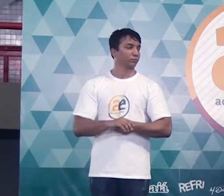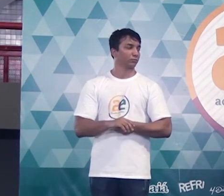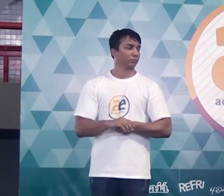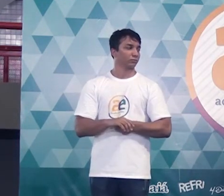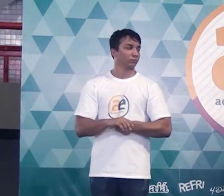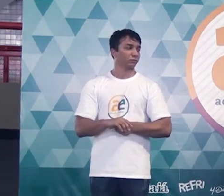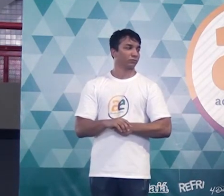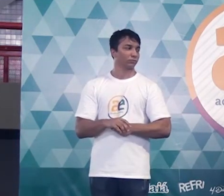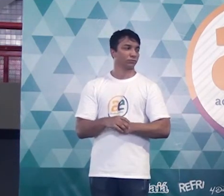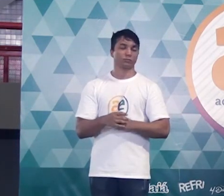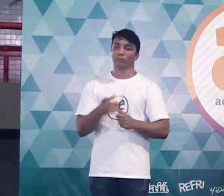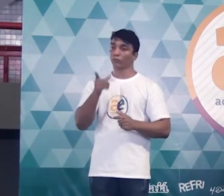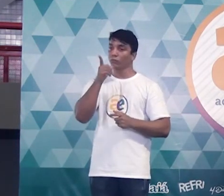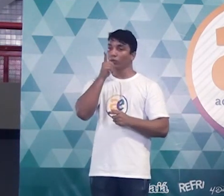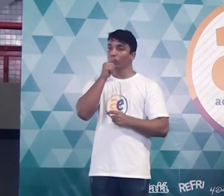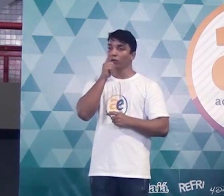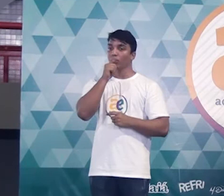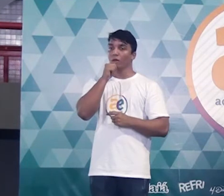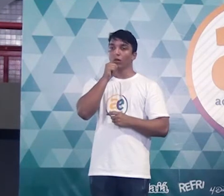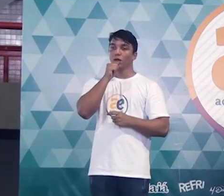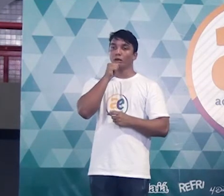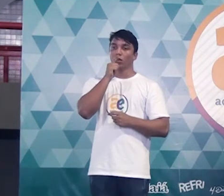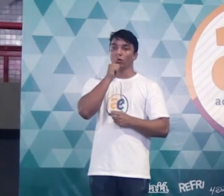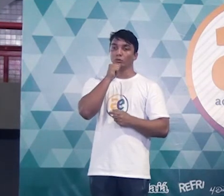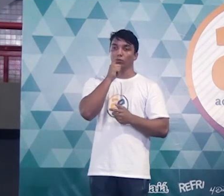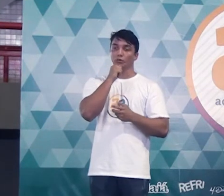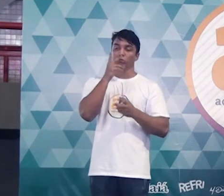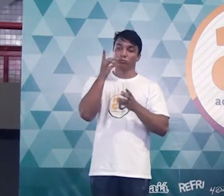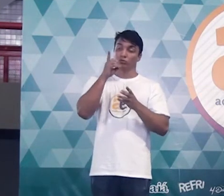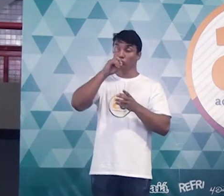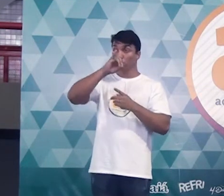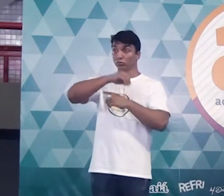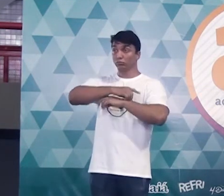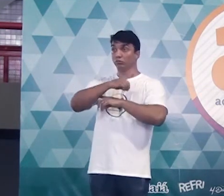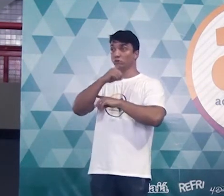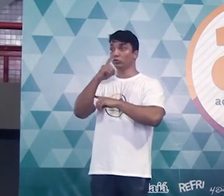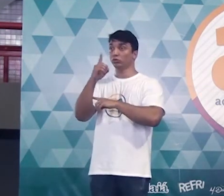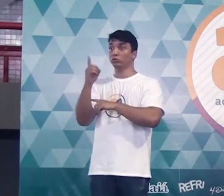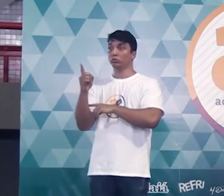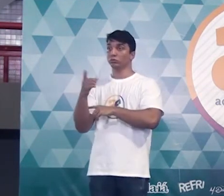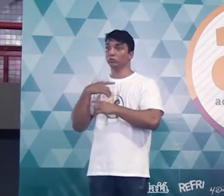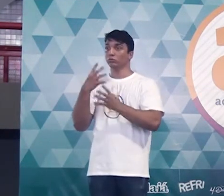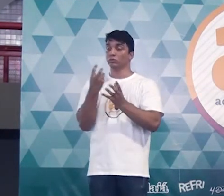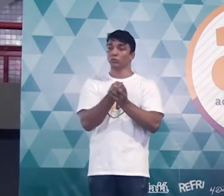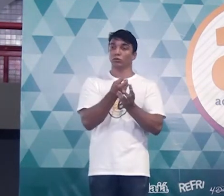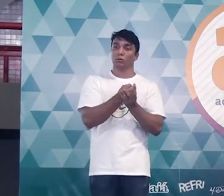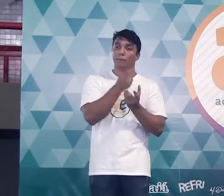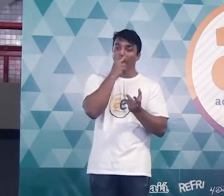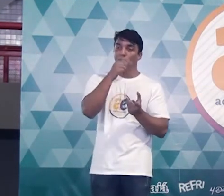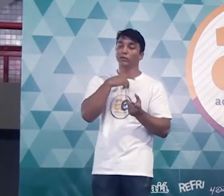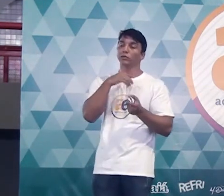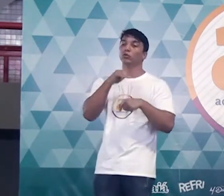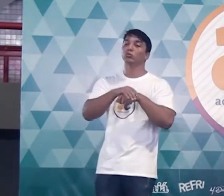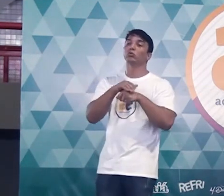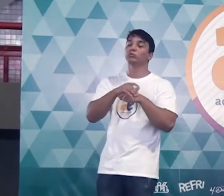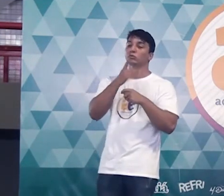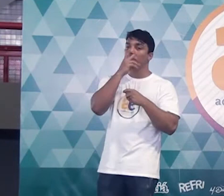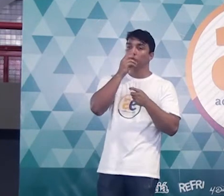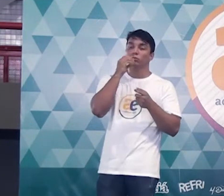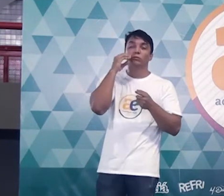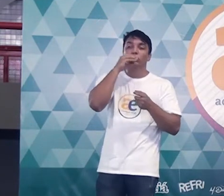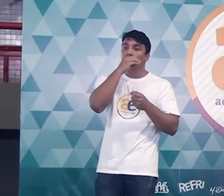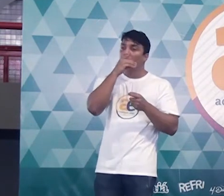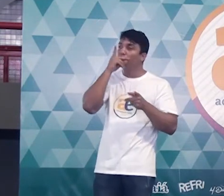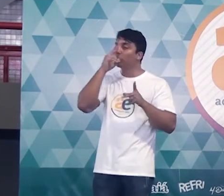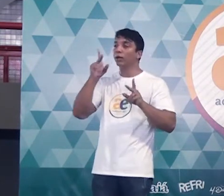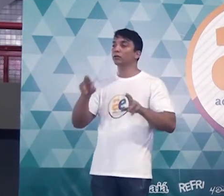Pelo mesmo motivo, a água ela recebe calor durante o dia todo, a piscina, tá? A piscina parece mais aquecida à noite, é o mesmo princípio da